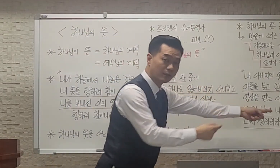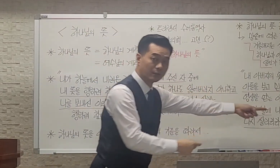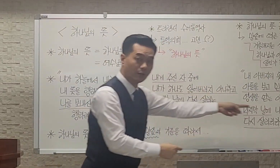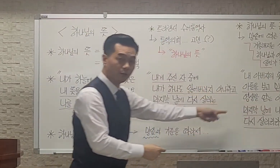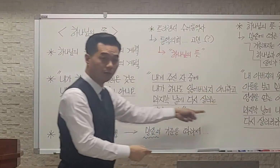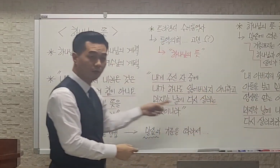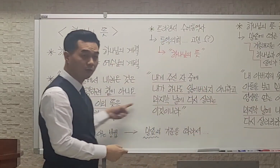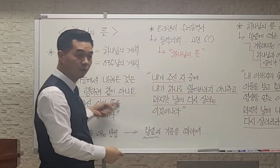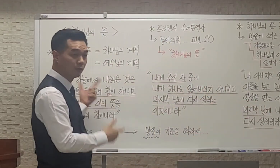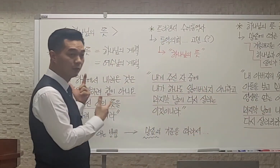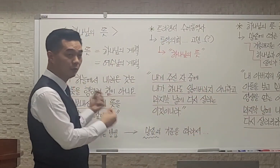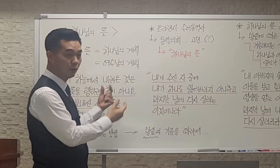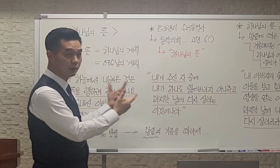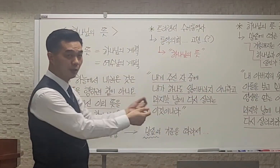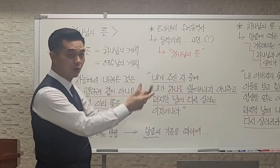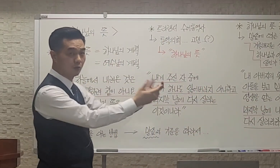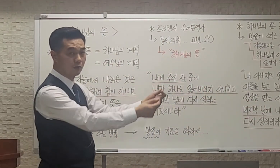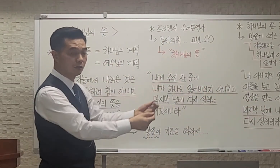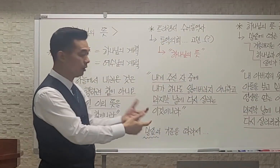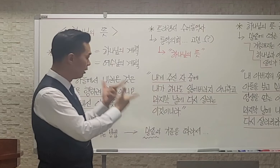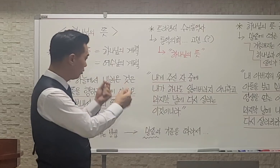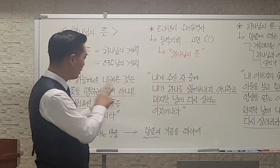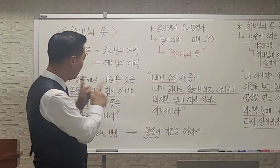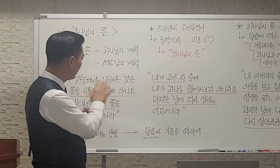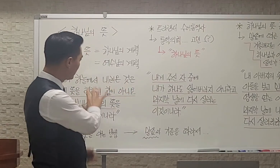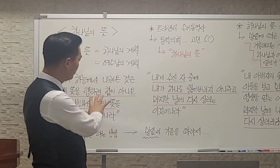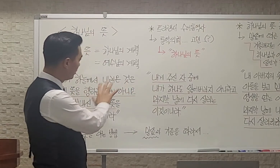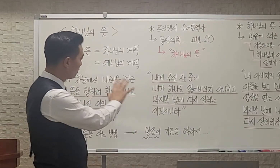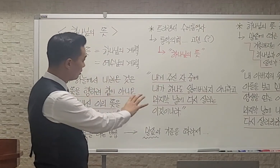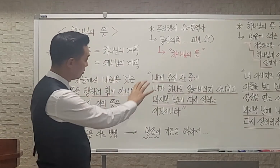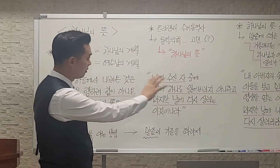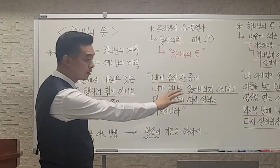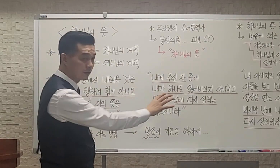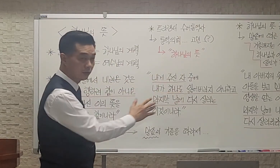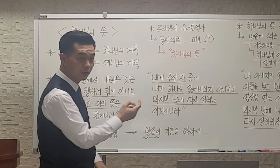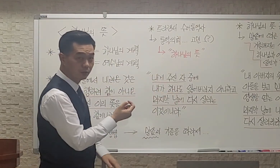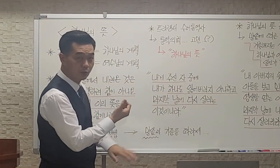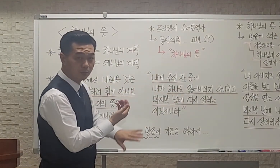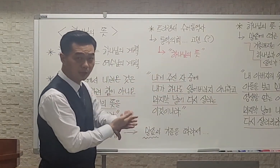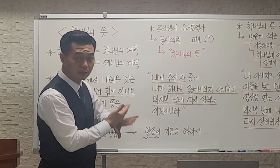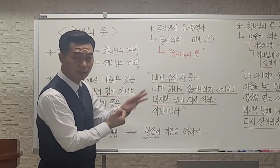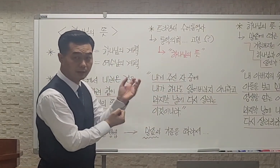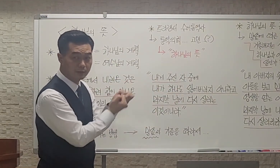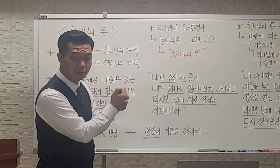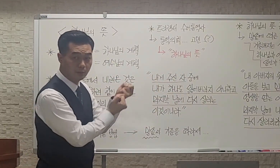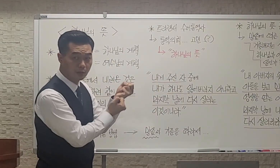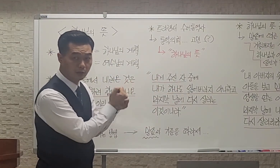있어요. 똑같아요. 똑같은 말씀을 조금 다르게 설명한 거예요.